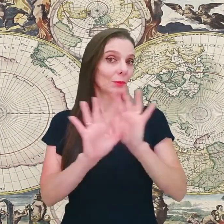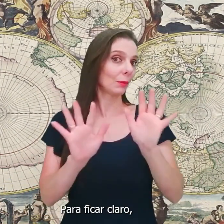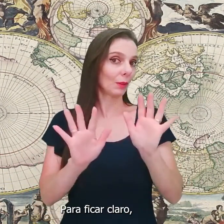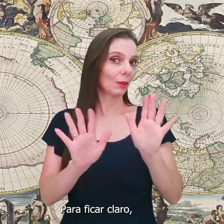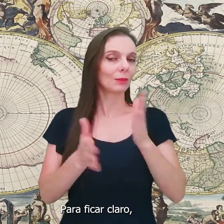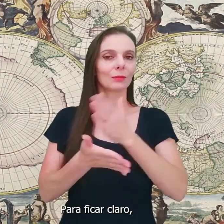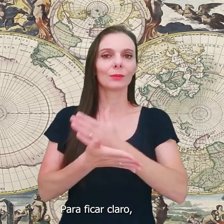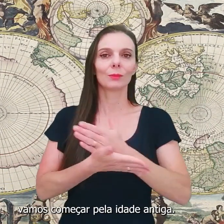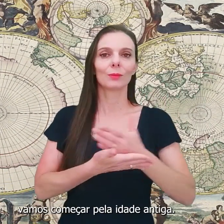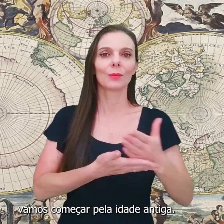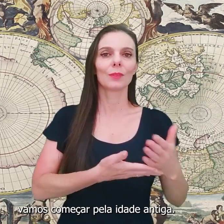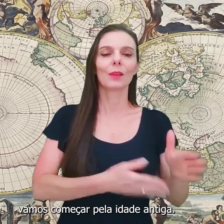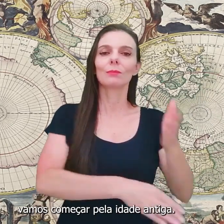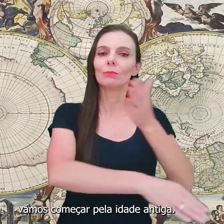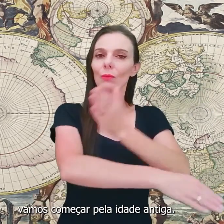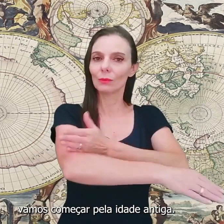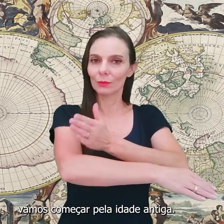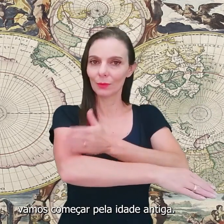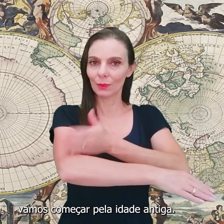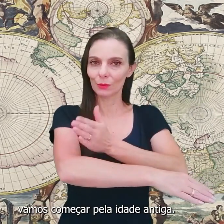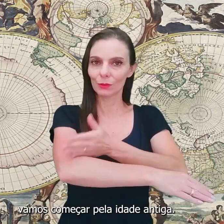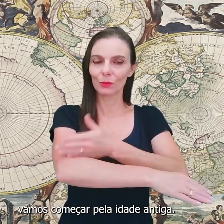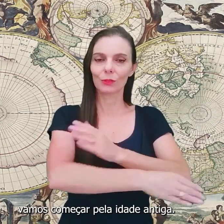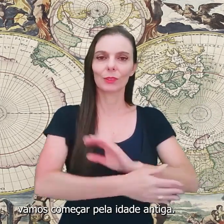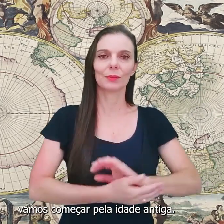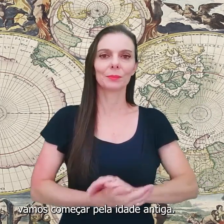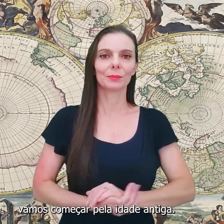Para ficar claro, vamos começar pela Idade Antiga.